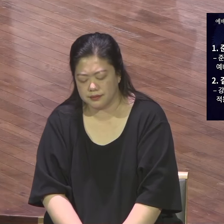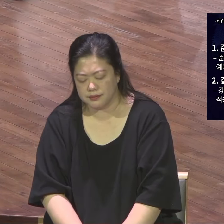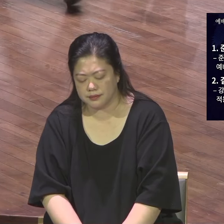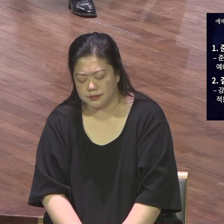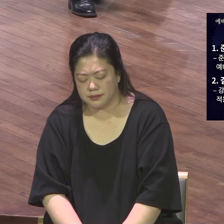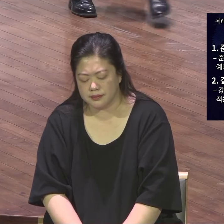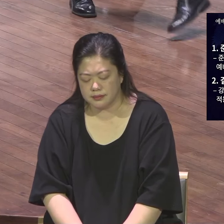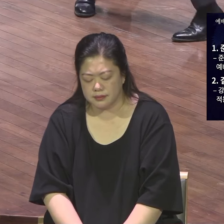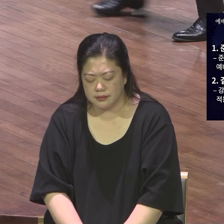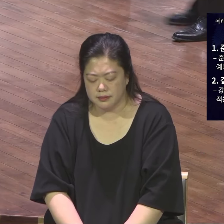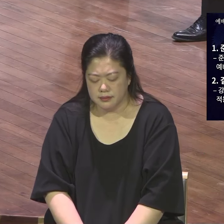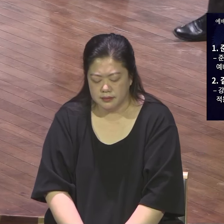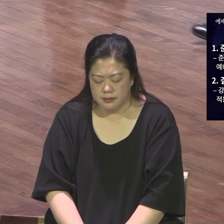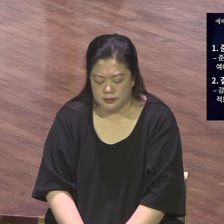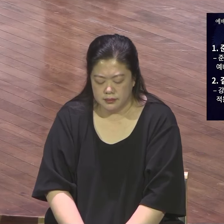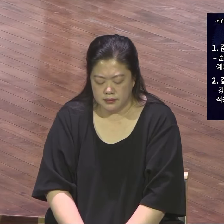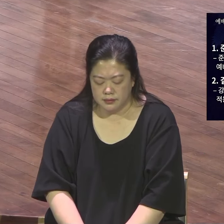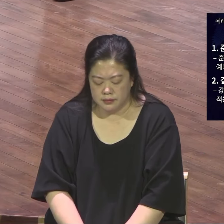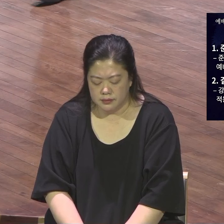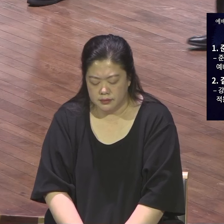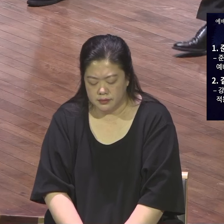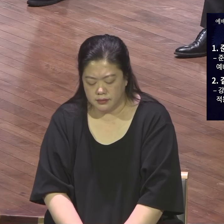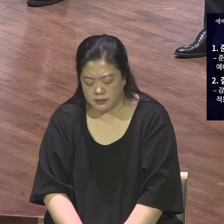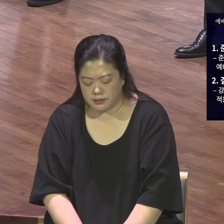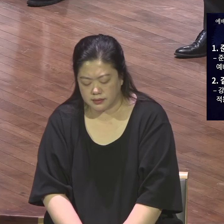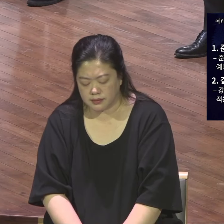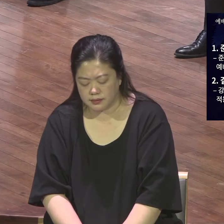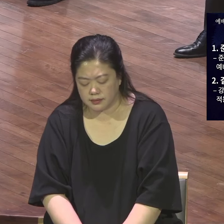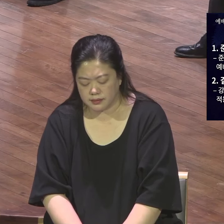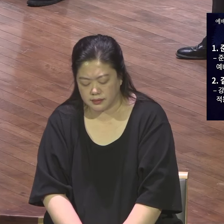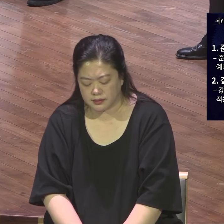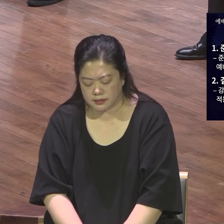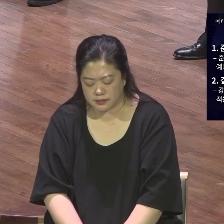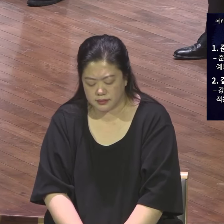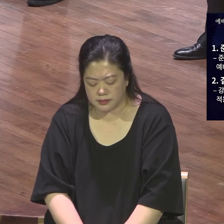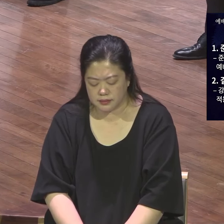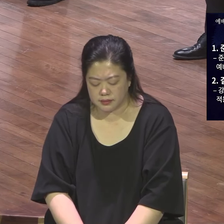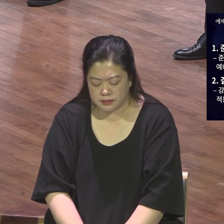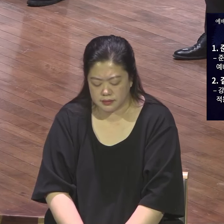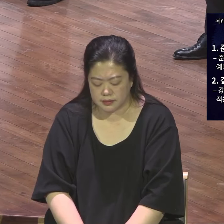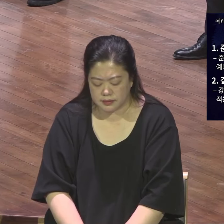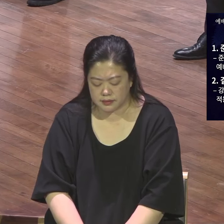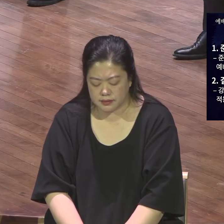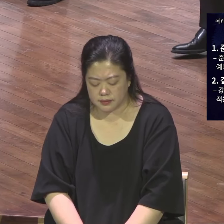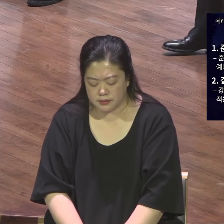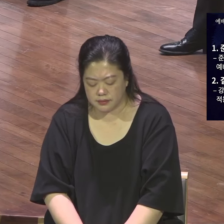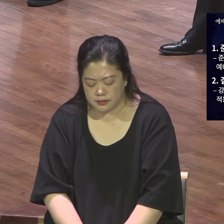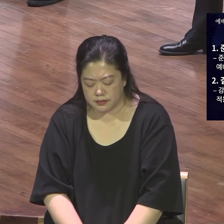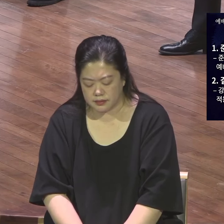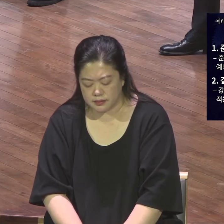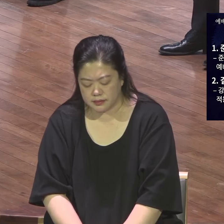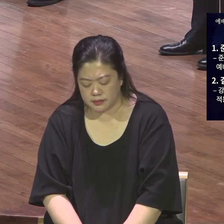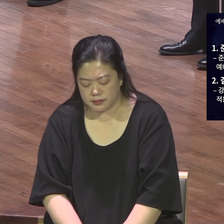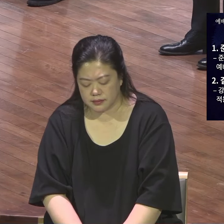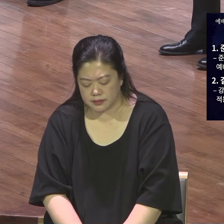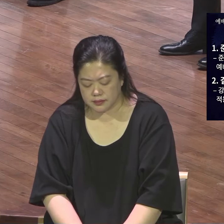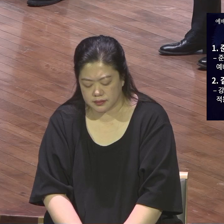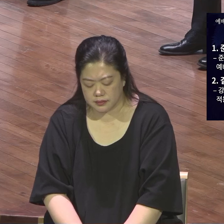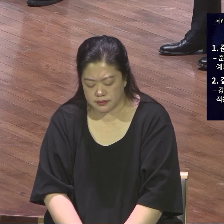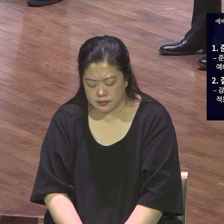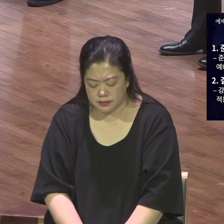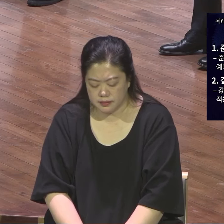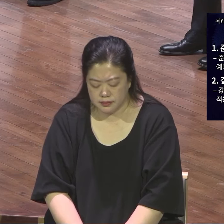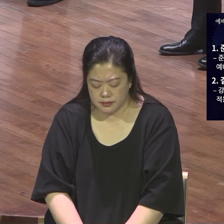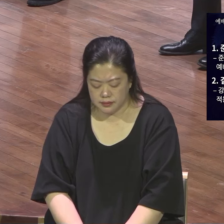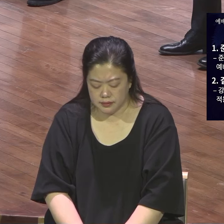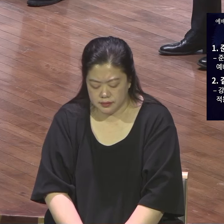영계 화수꾼으로 하나로 한 시대 들며 생명받는 삼세등이 되어지는 하나님의 사람들이 될수록